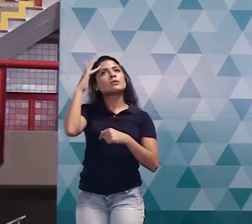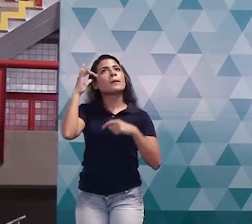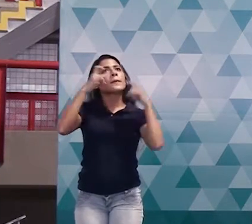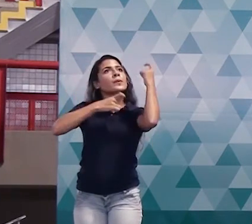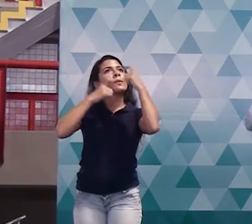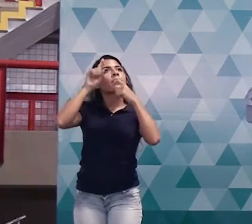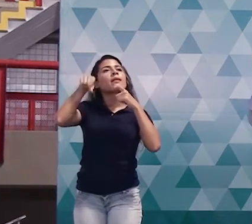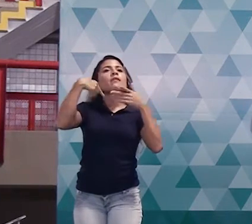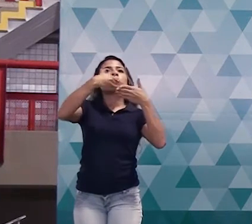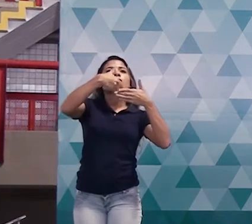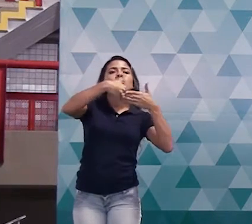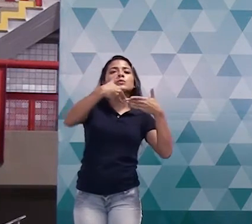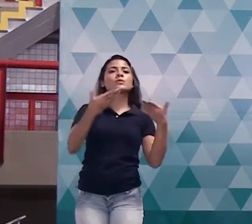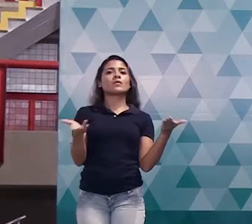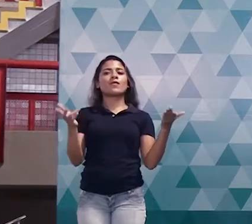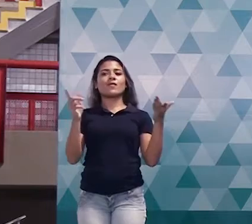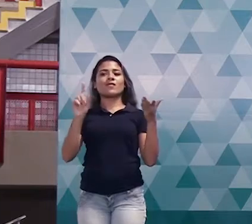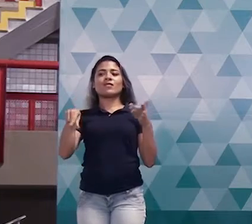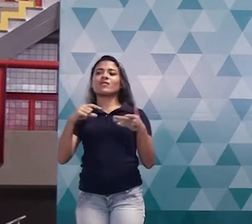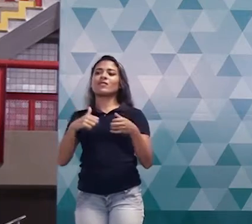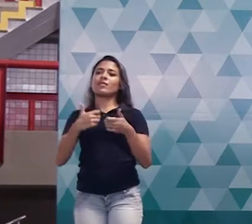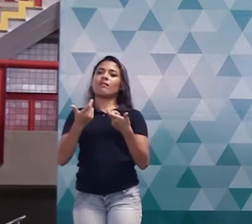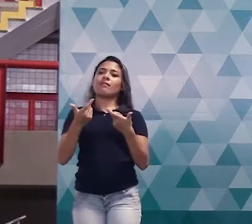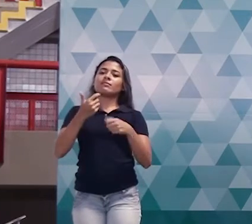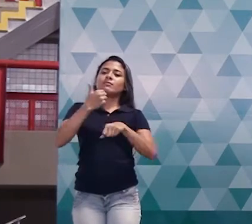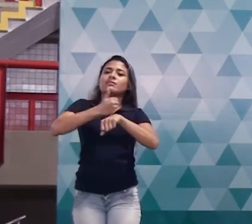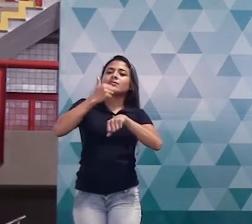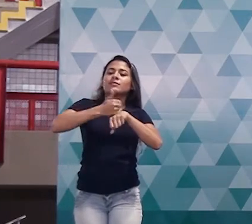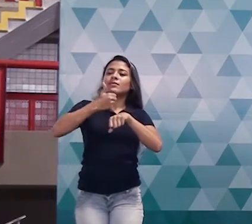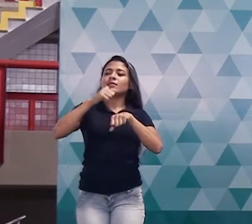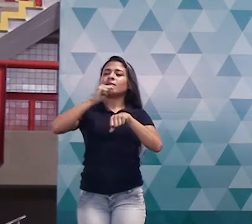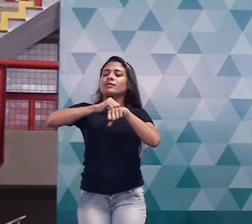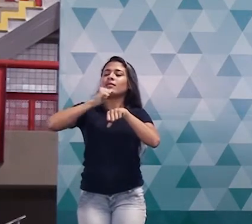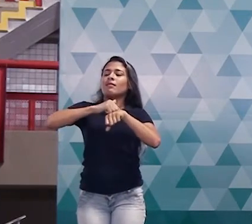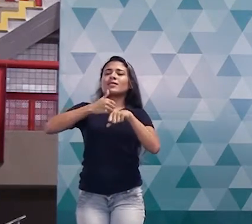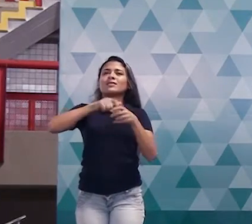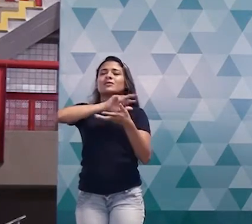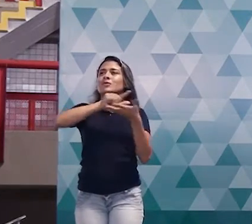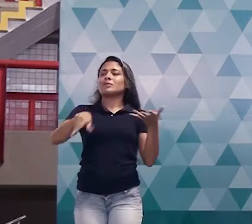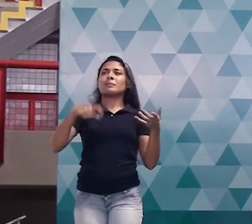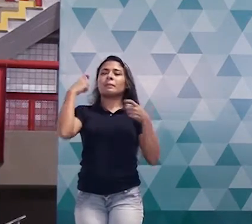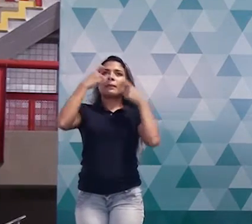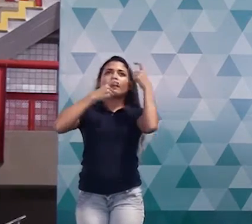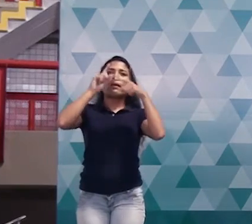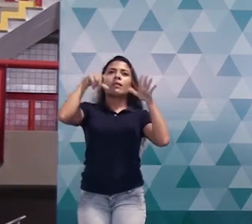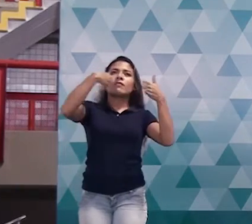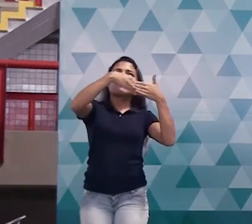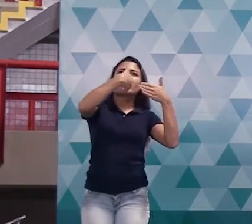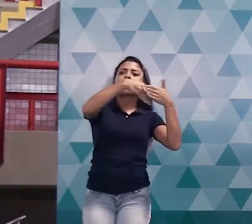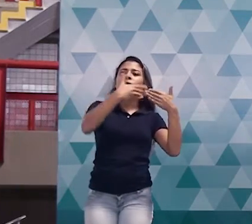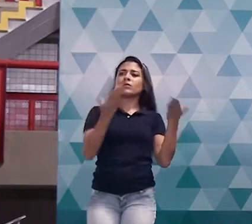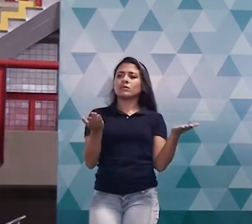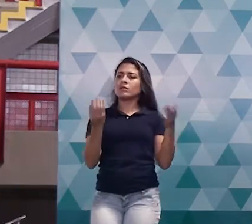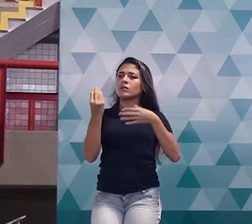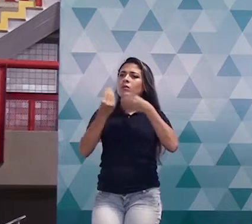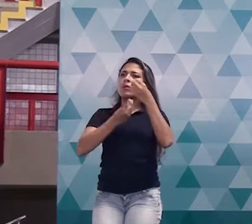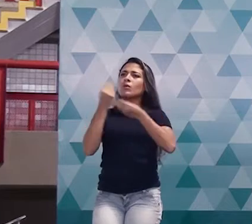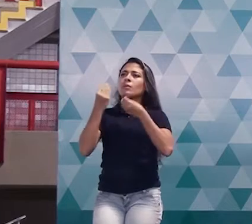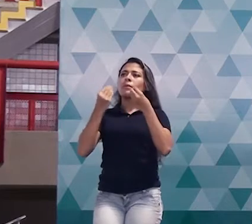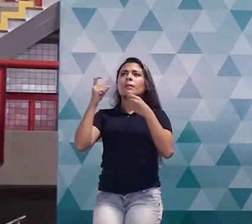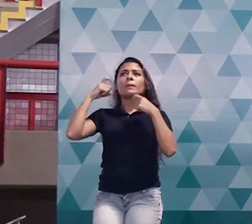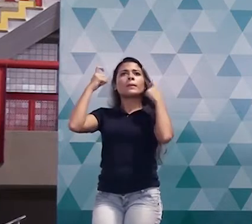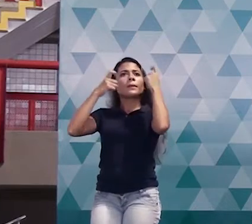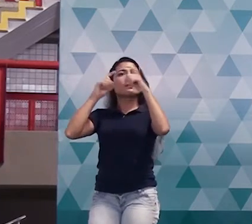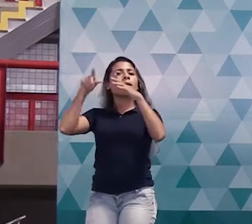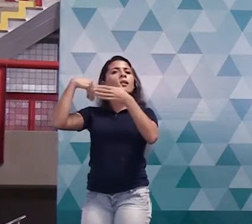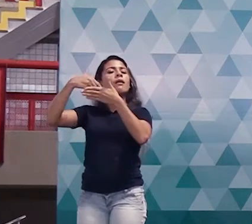jogo de futebol do Fortaleza, do Ceará. O pessoal está preocupado, bicho, com o negócio de Copa da UEFA, um jogo velho que está acontecendo, uma